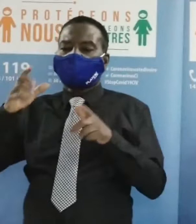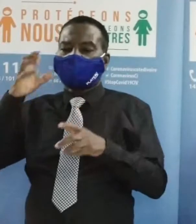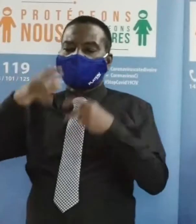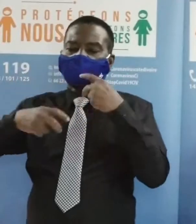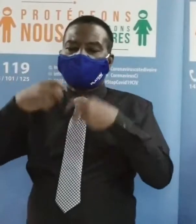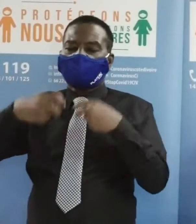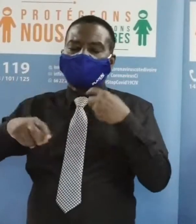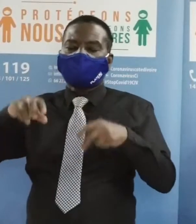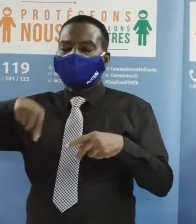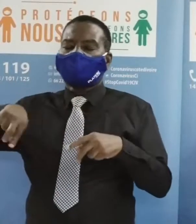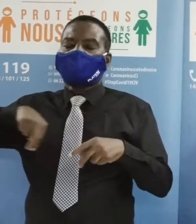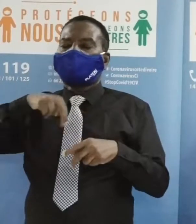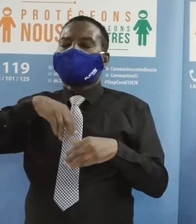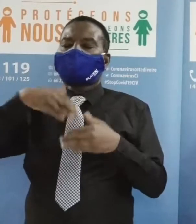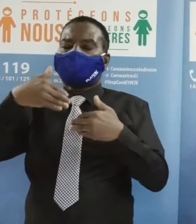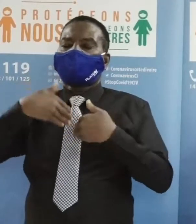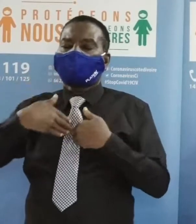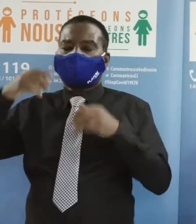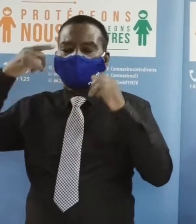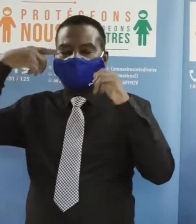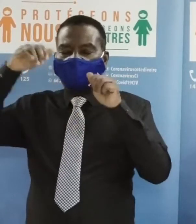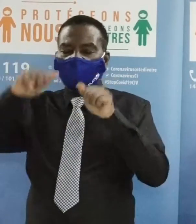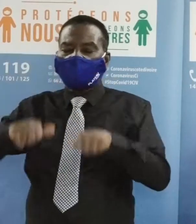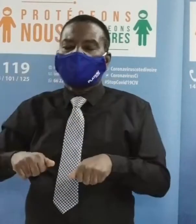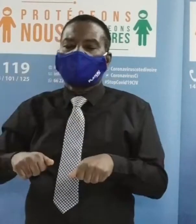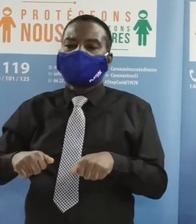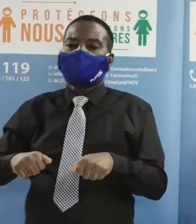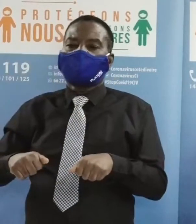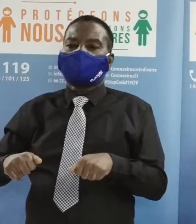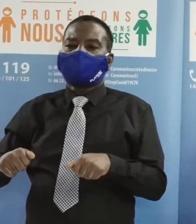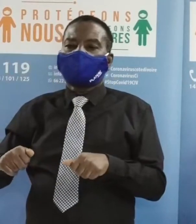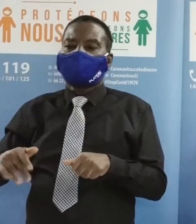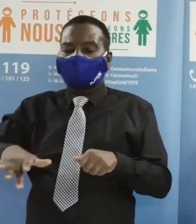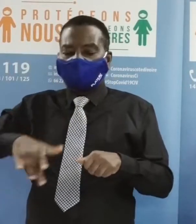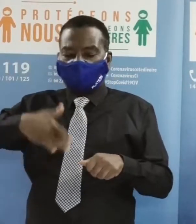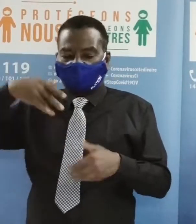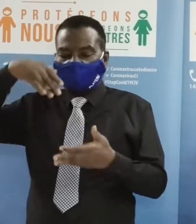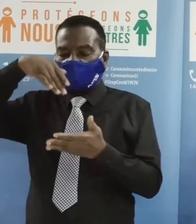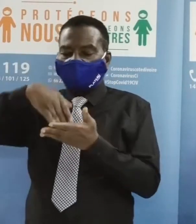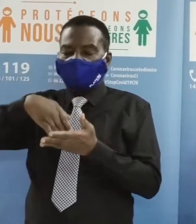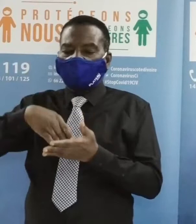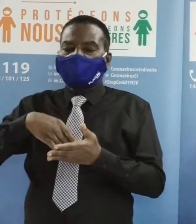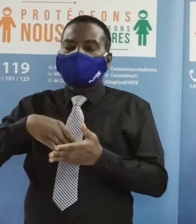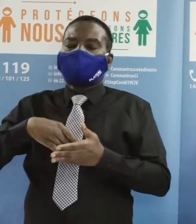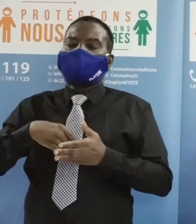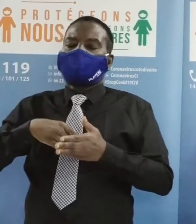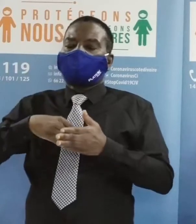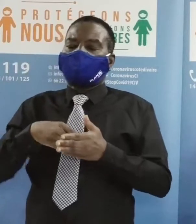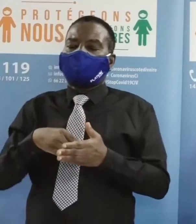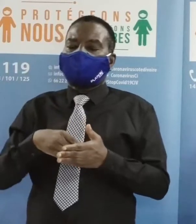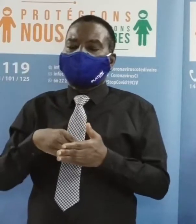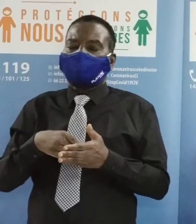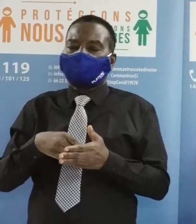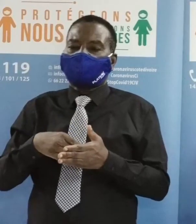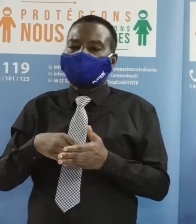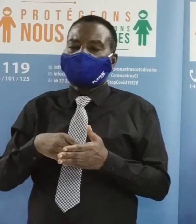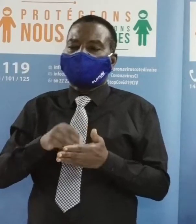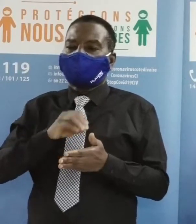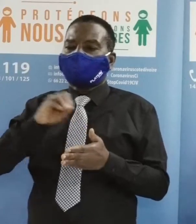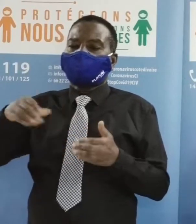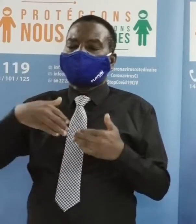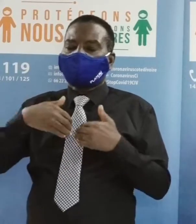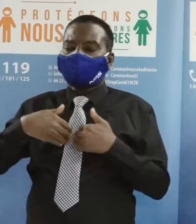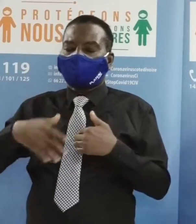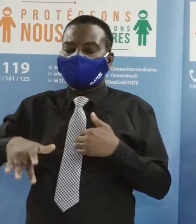nous avons pour pouvoir rpt sensibiliser parce qu'on avait sensibilisé quand la